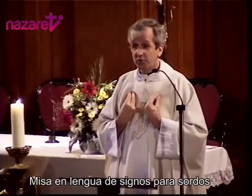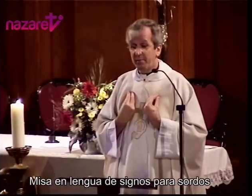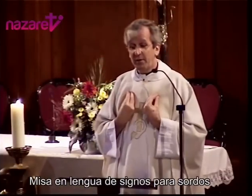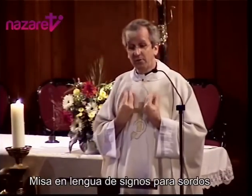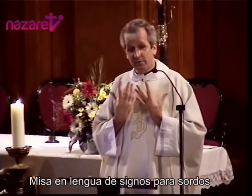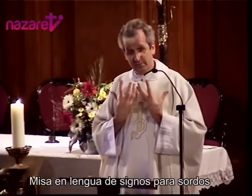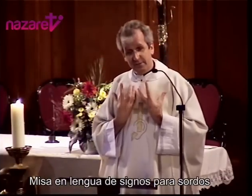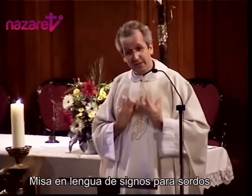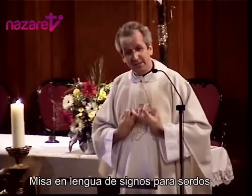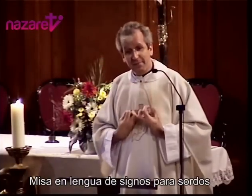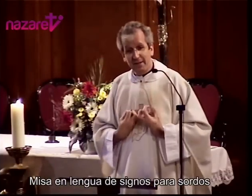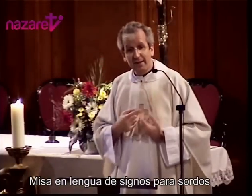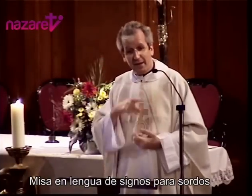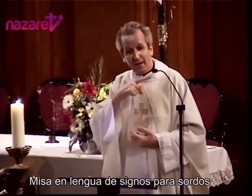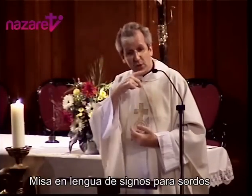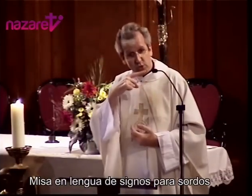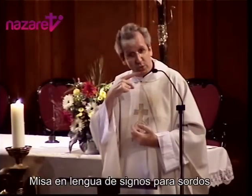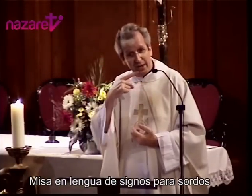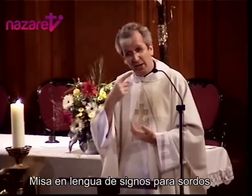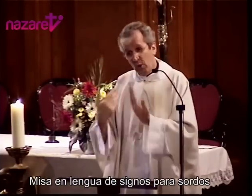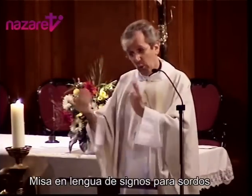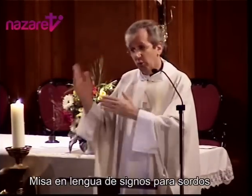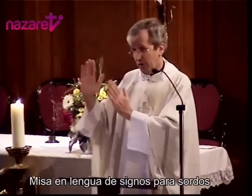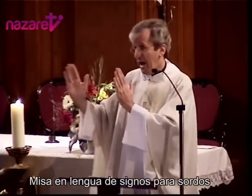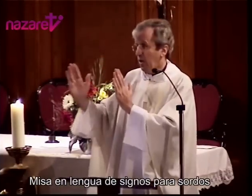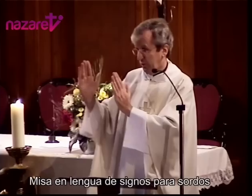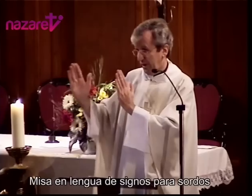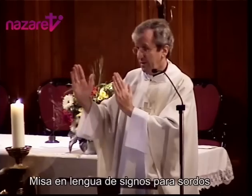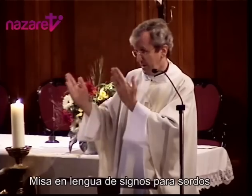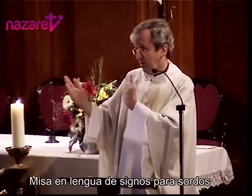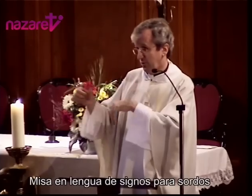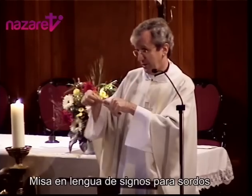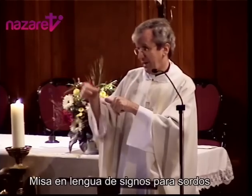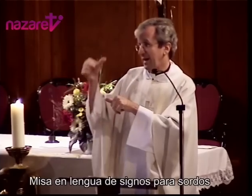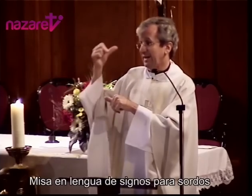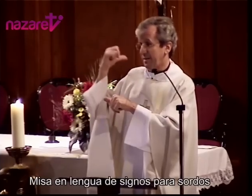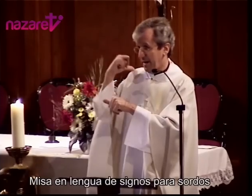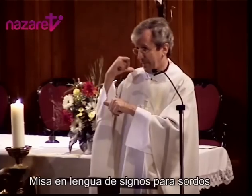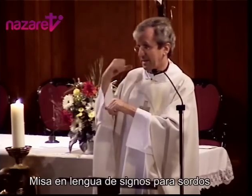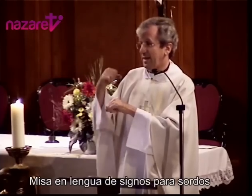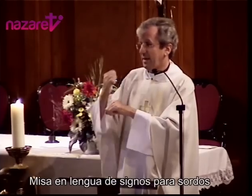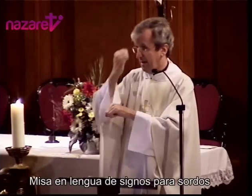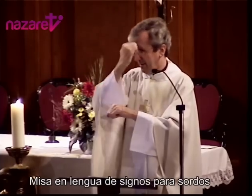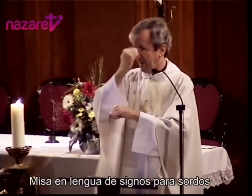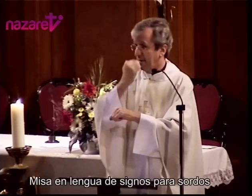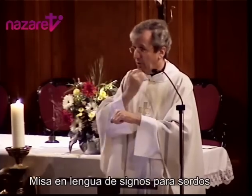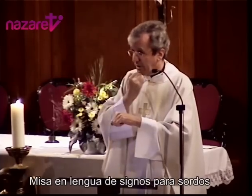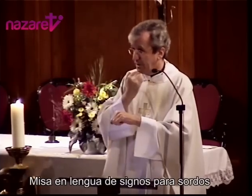vivido tristemente y nos duele unos acontecimientos la semana pasada de terrorismo,